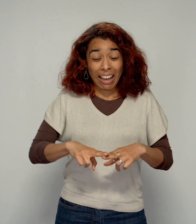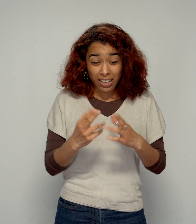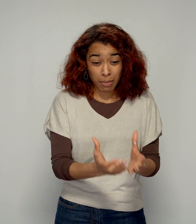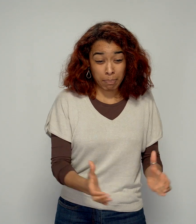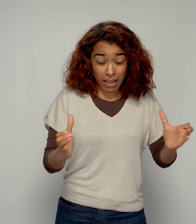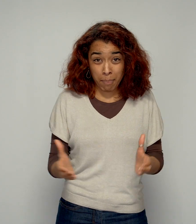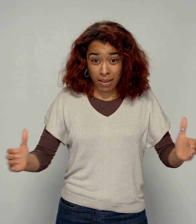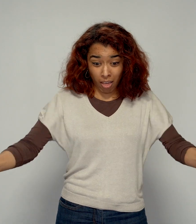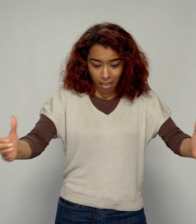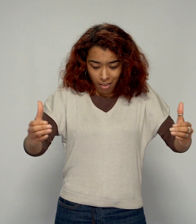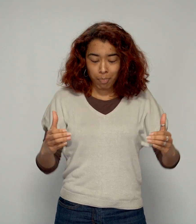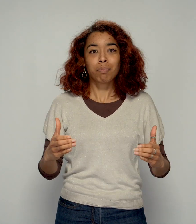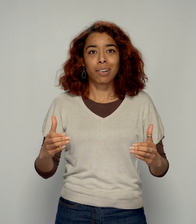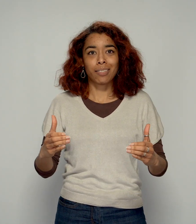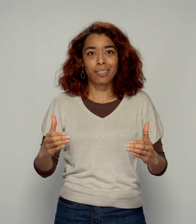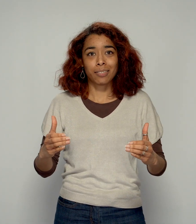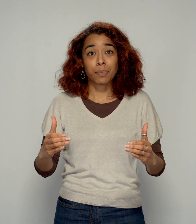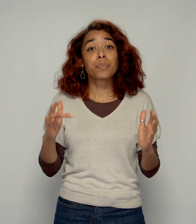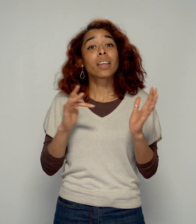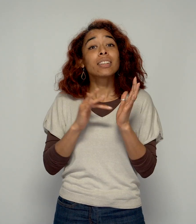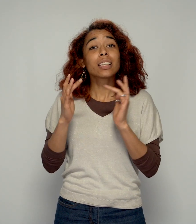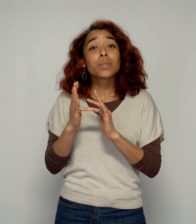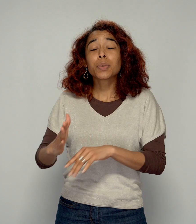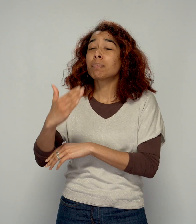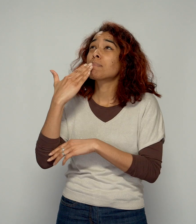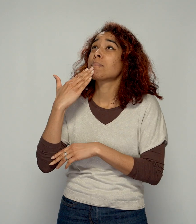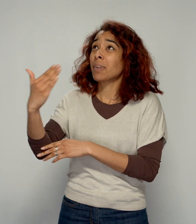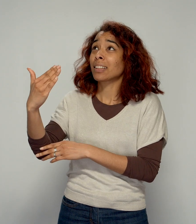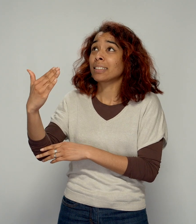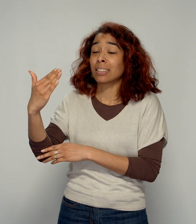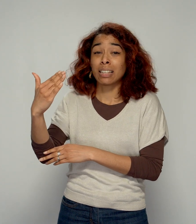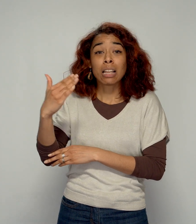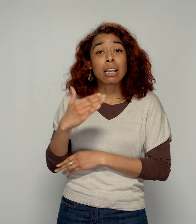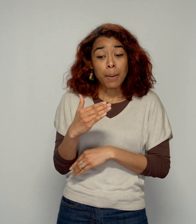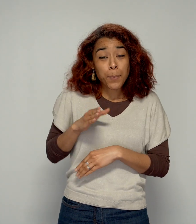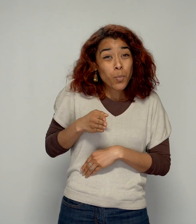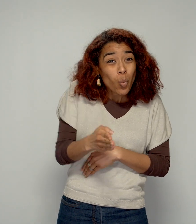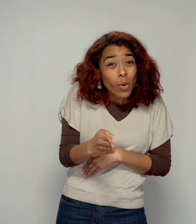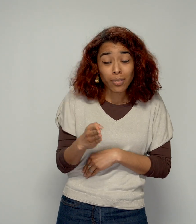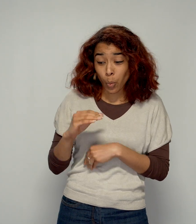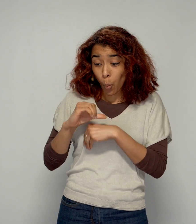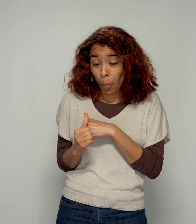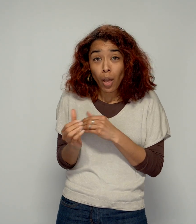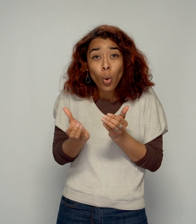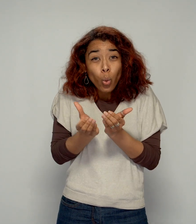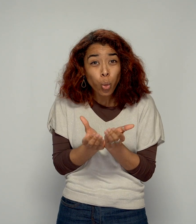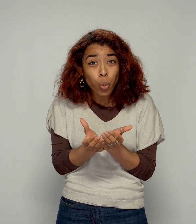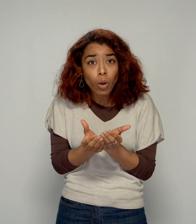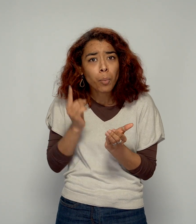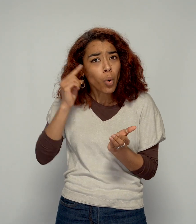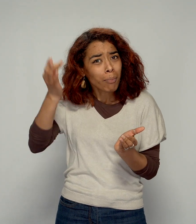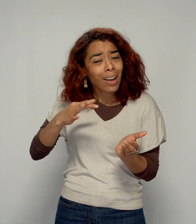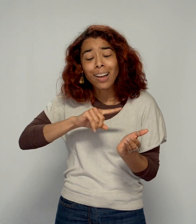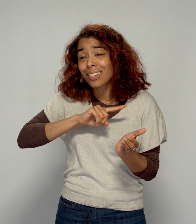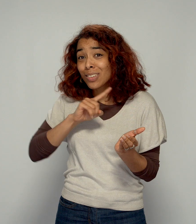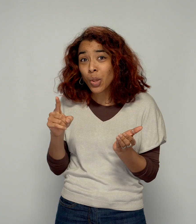corbeilles et des corbeilles de reste. Jésus rend grâce et remercie son Père pour les petits pains et poissons qu'il a entre les mains. Pas